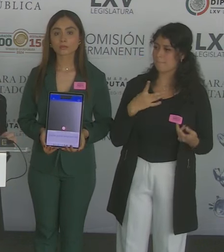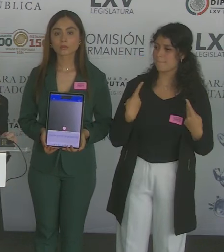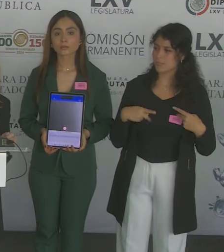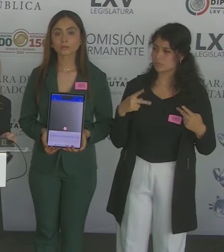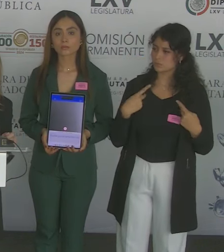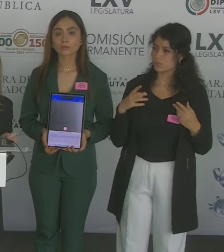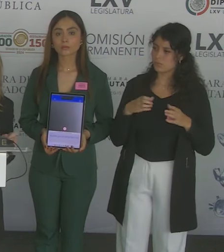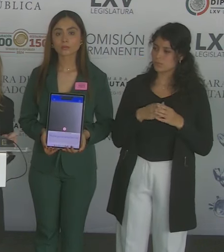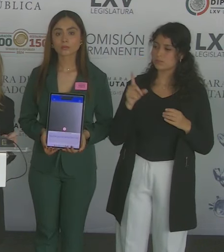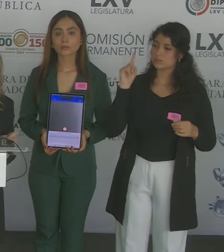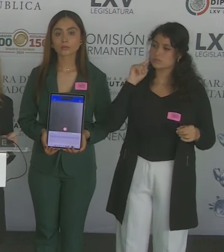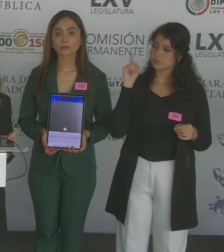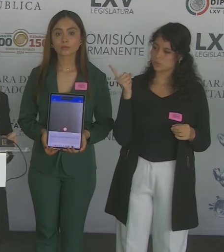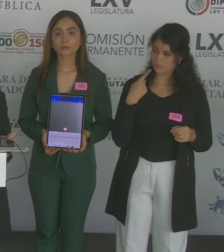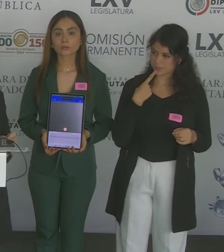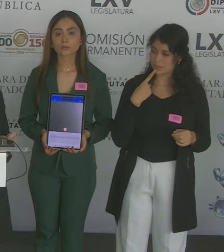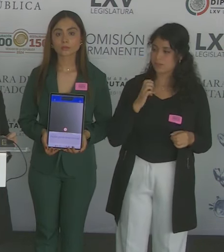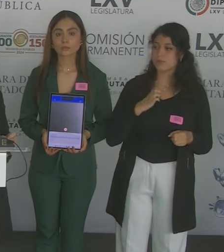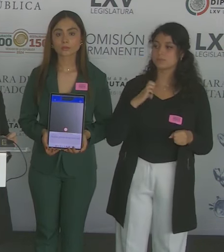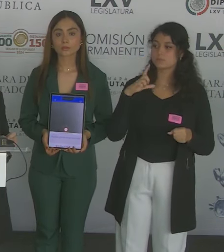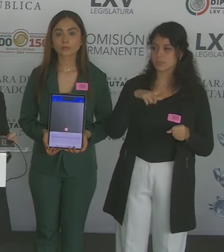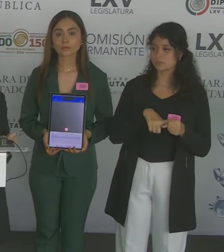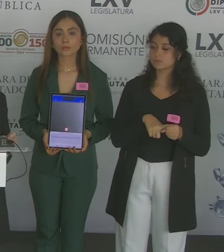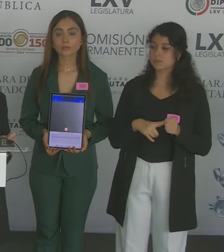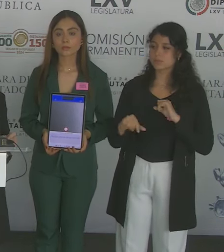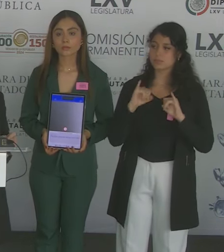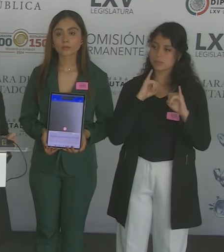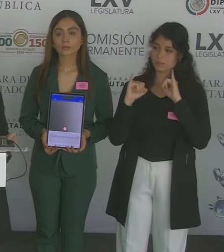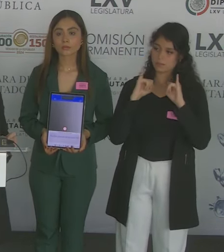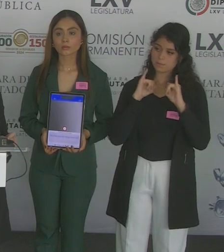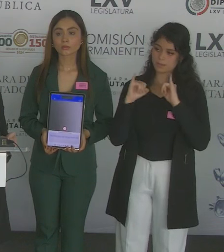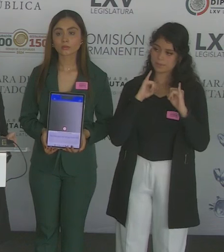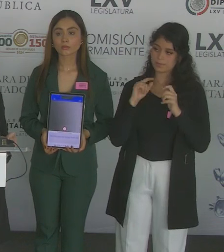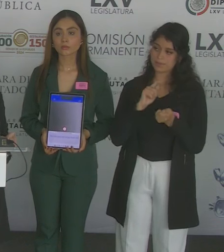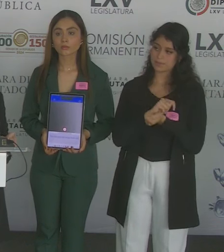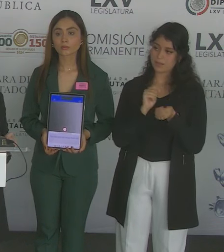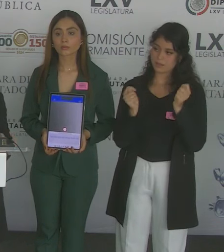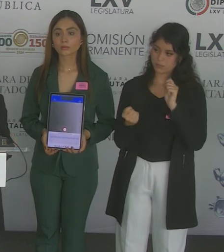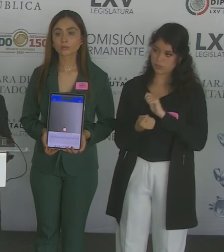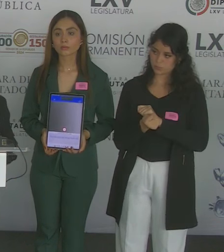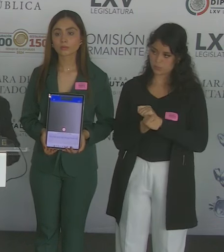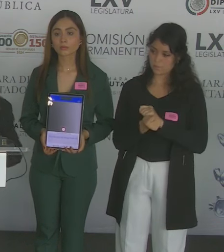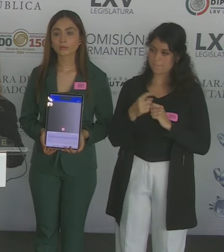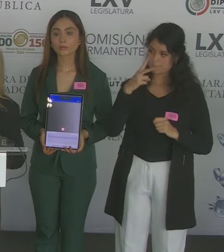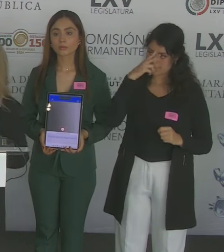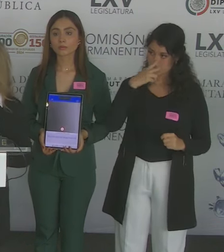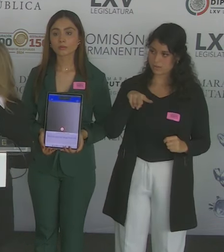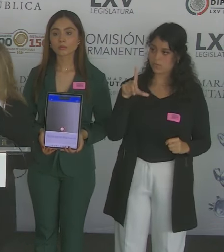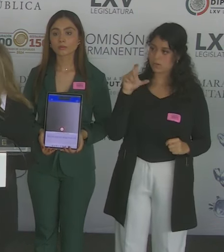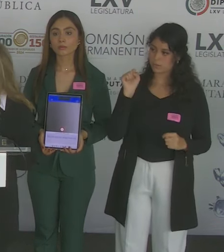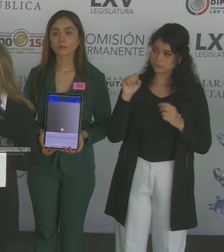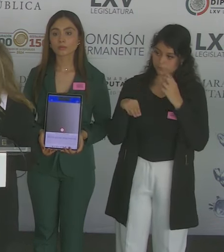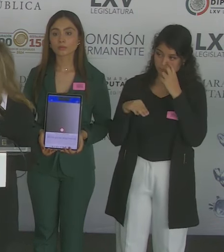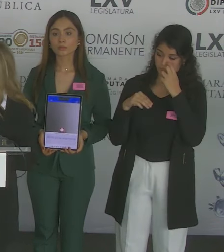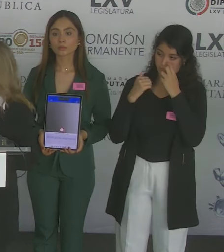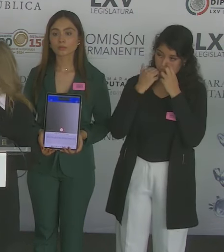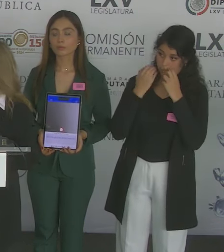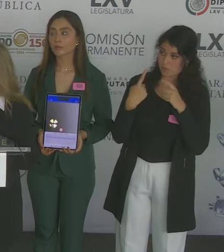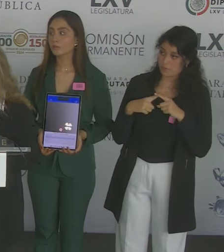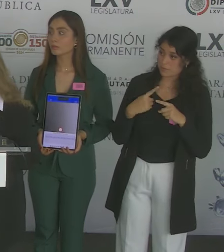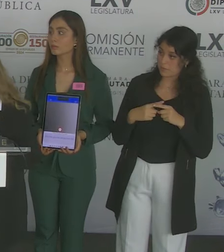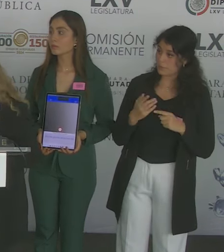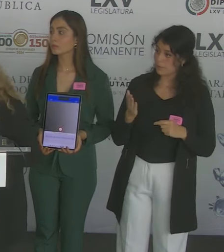comunidad y especialistas en la interpretación y en la traducción de lengua de señas mexicana si nos quieres indicar de Qué